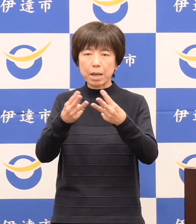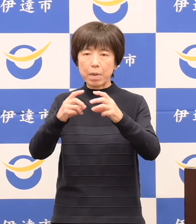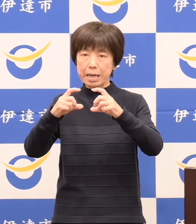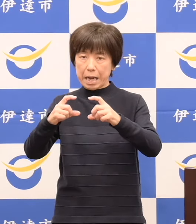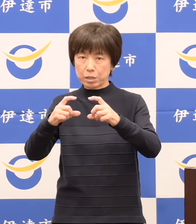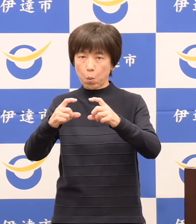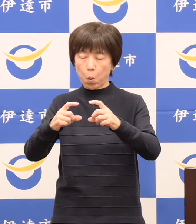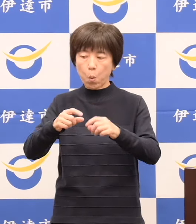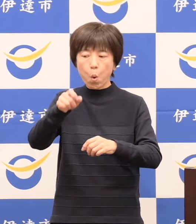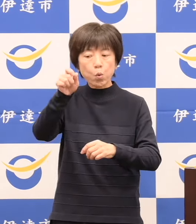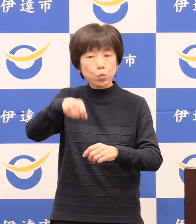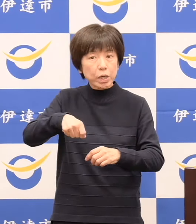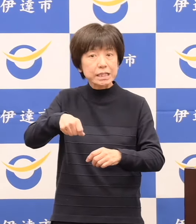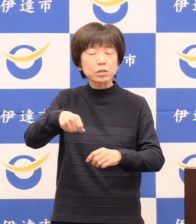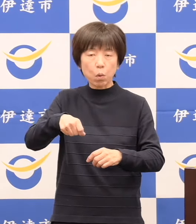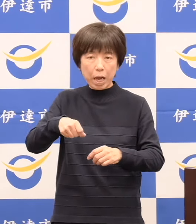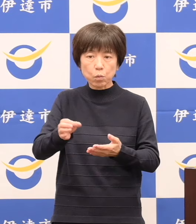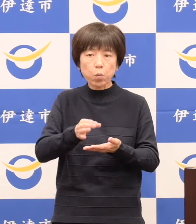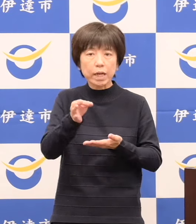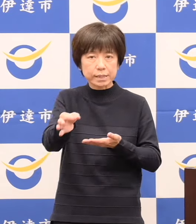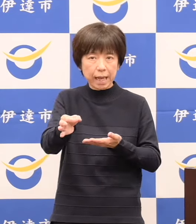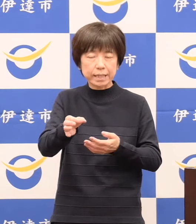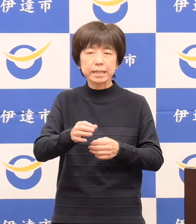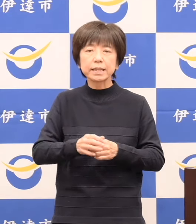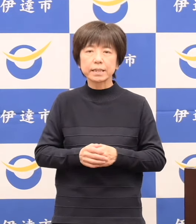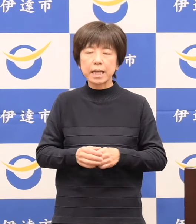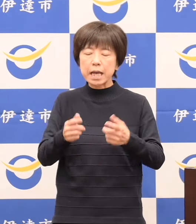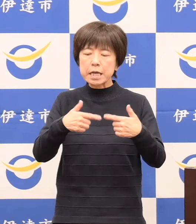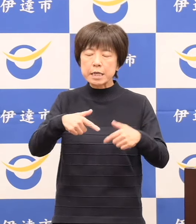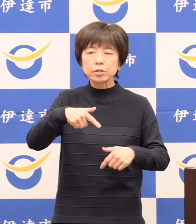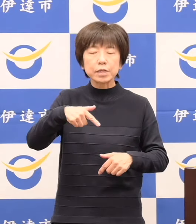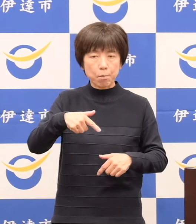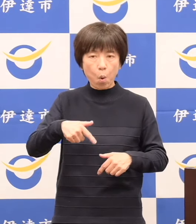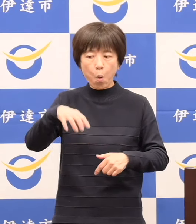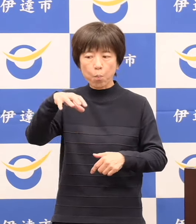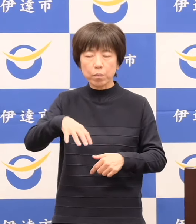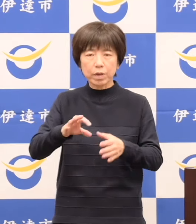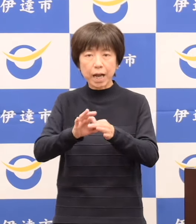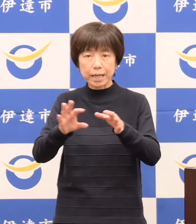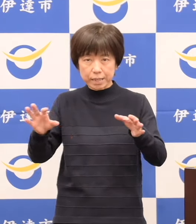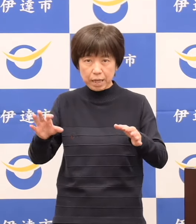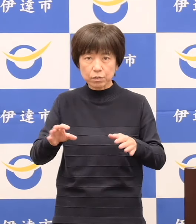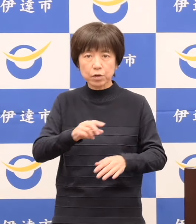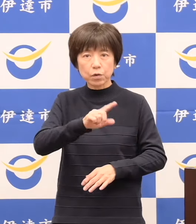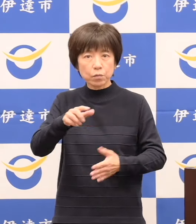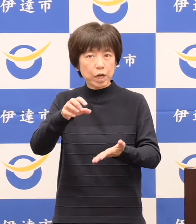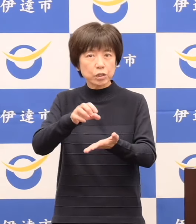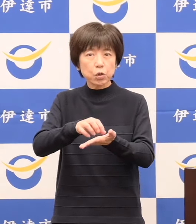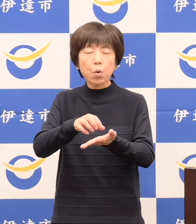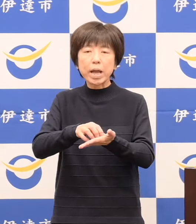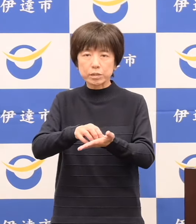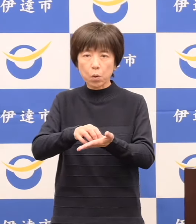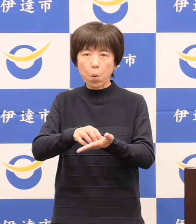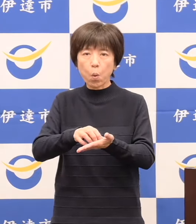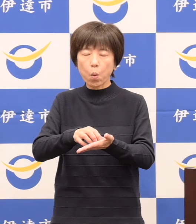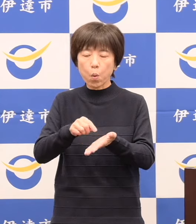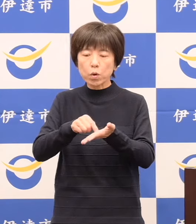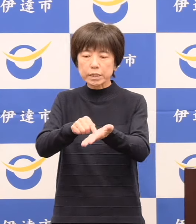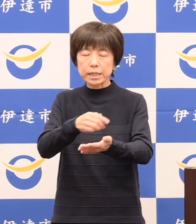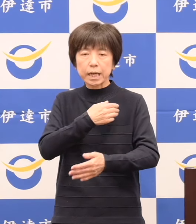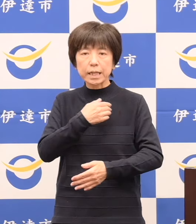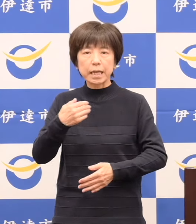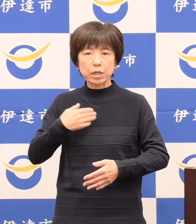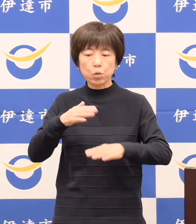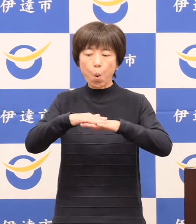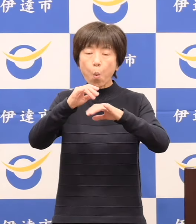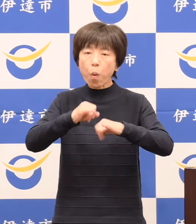ジットカードを決済によりまして、いつでもどこでも各種証明書の交付申請ができるオンライン申